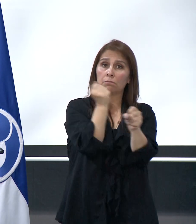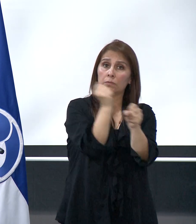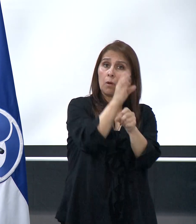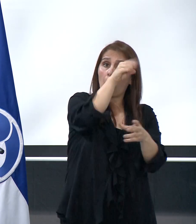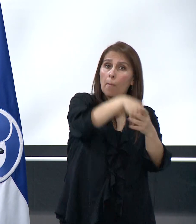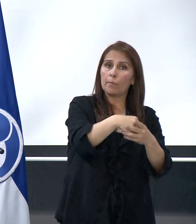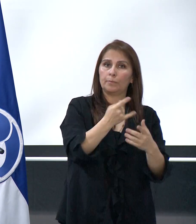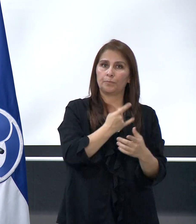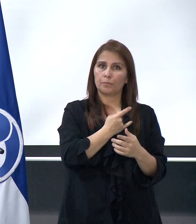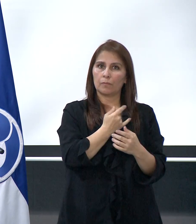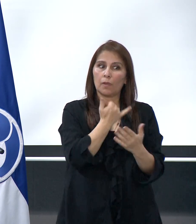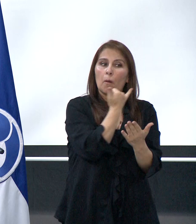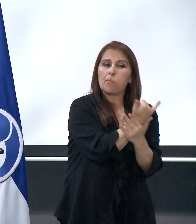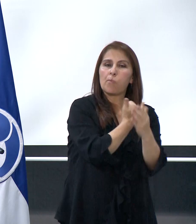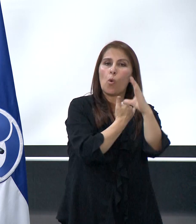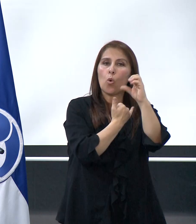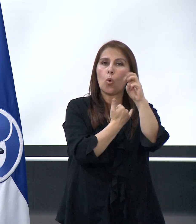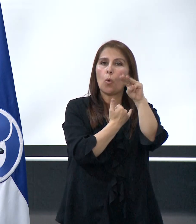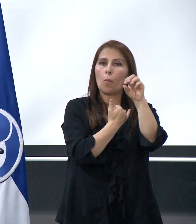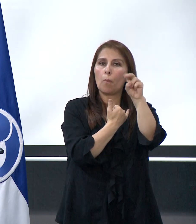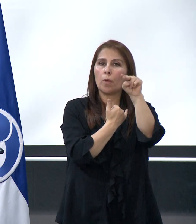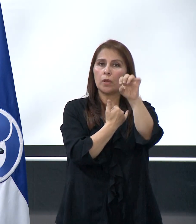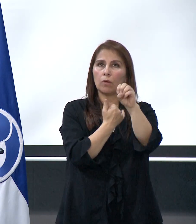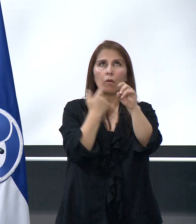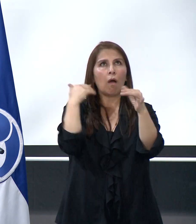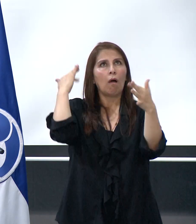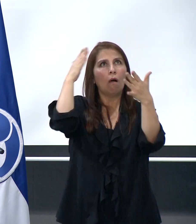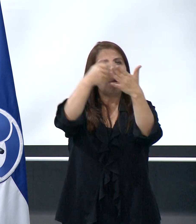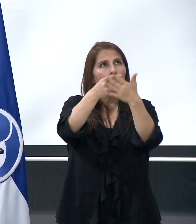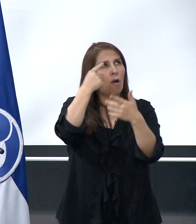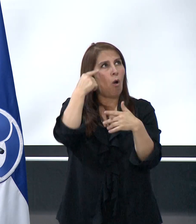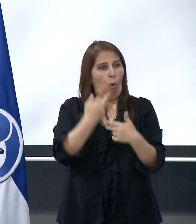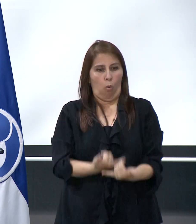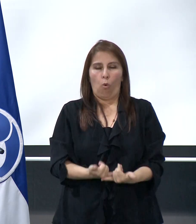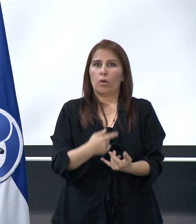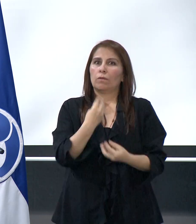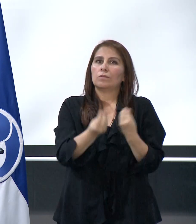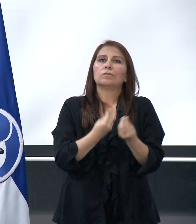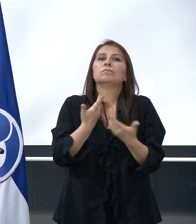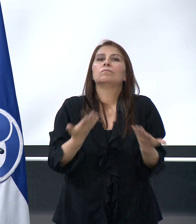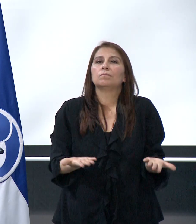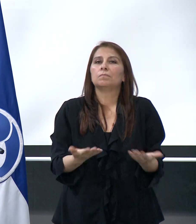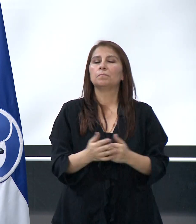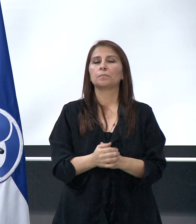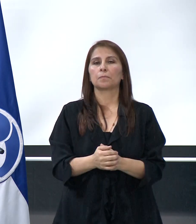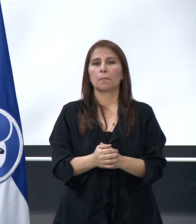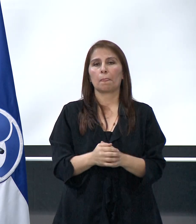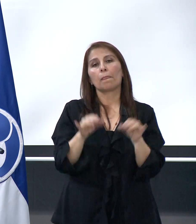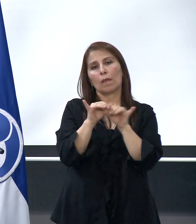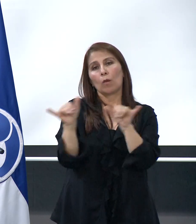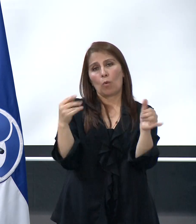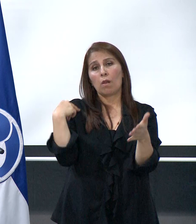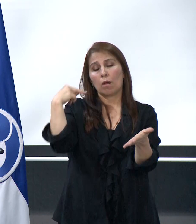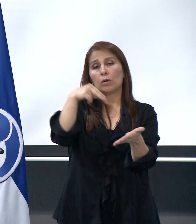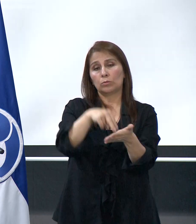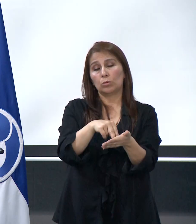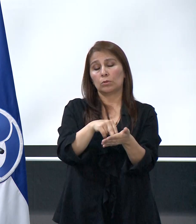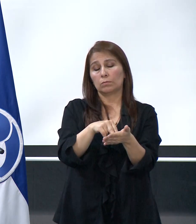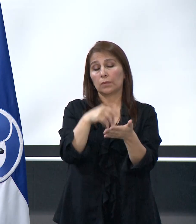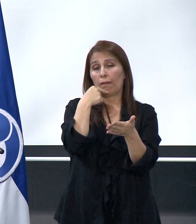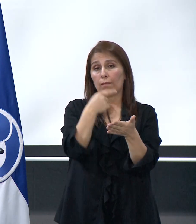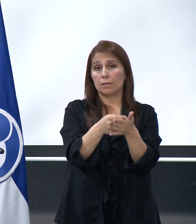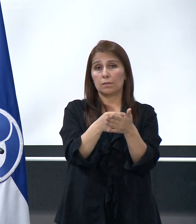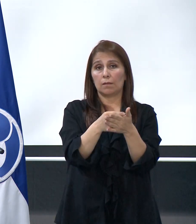convenio un referente para pensarnos hoy cerraré esta breve alusión al autor checo trayendo las palabras